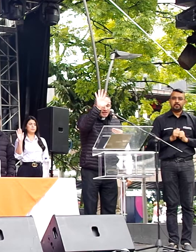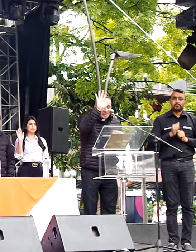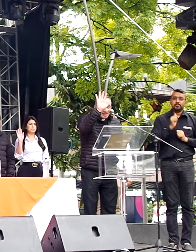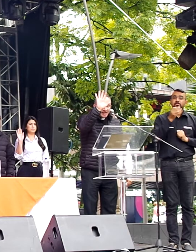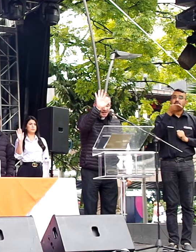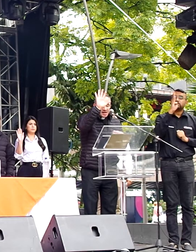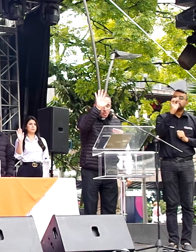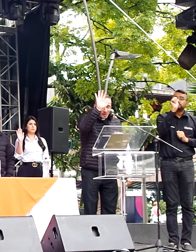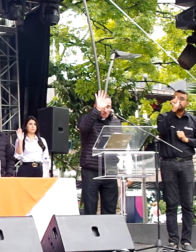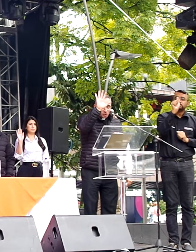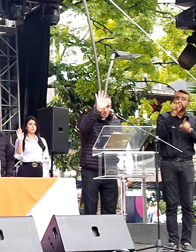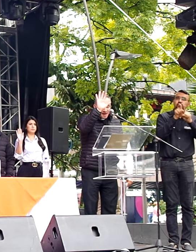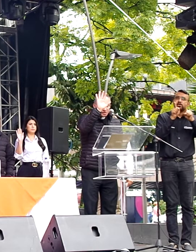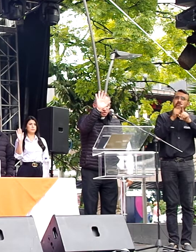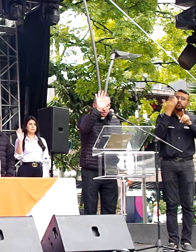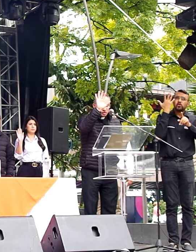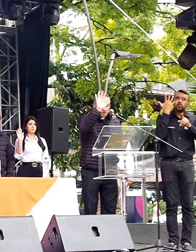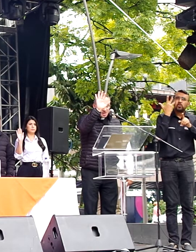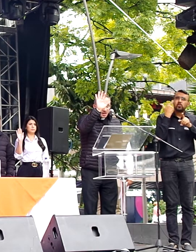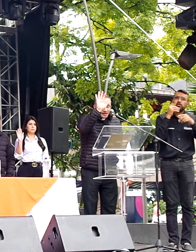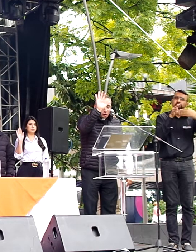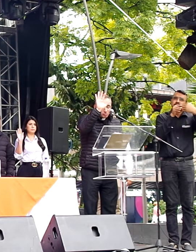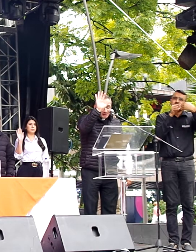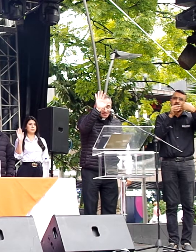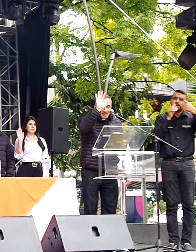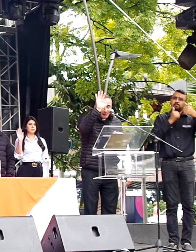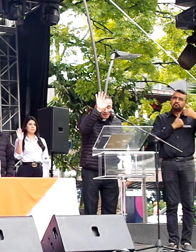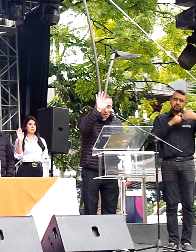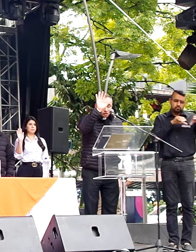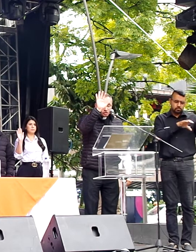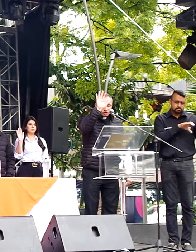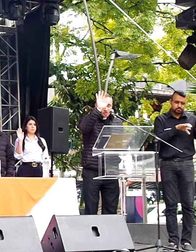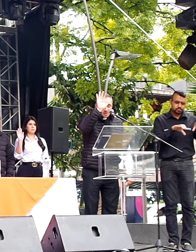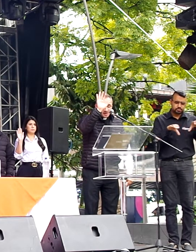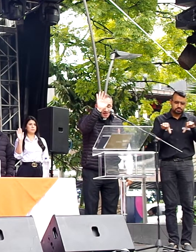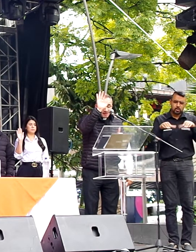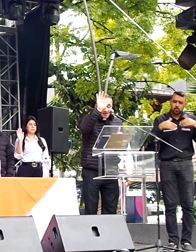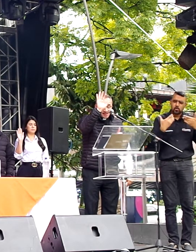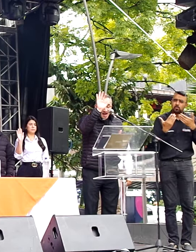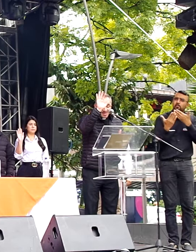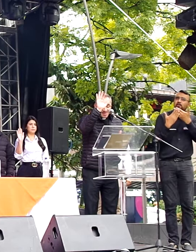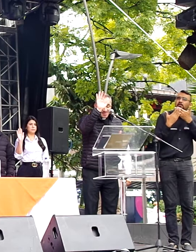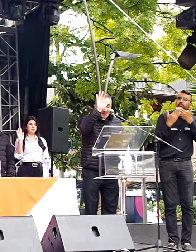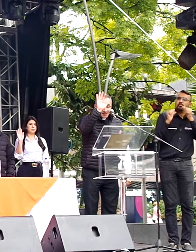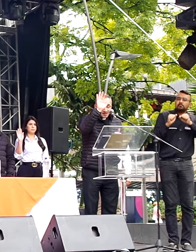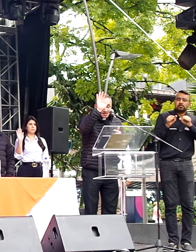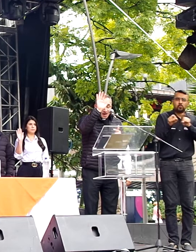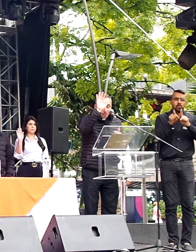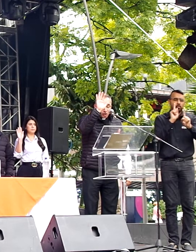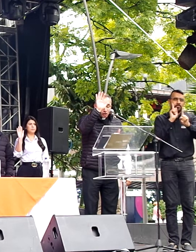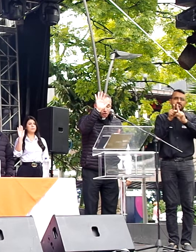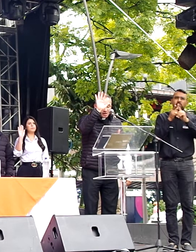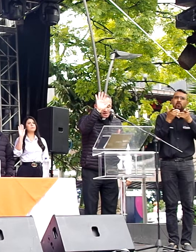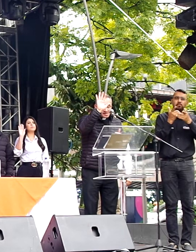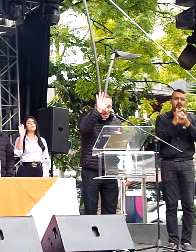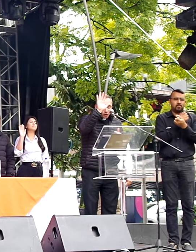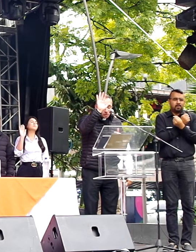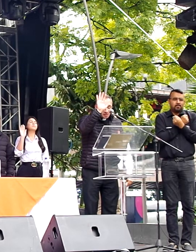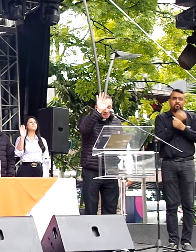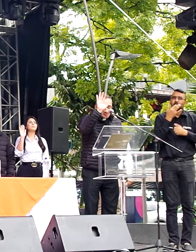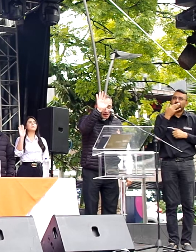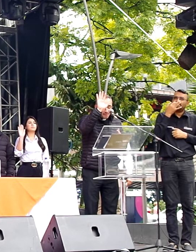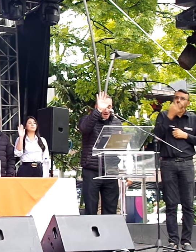Dios guíe nuestros pasos y nos muestre caminos de verdad, de amor,